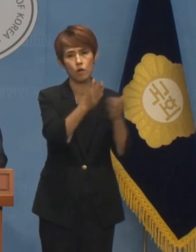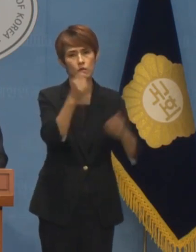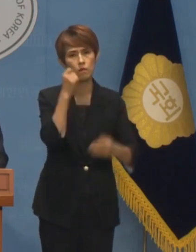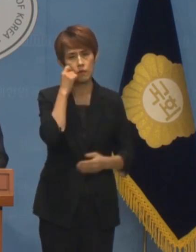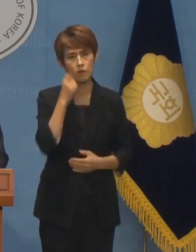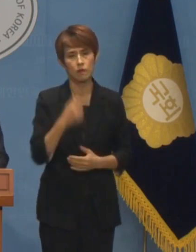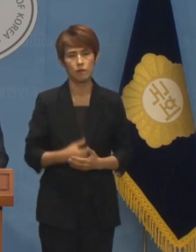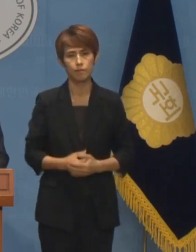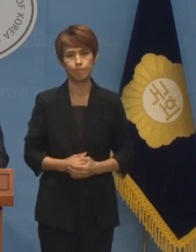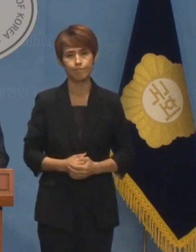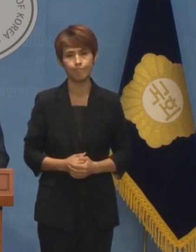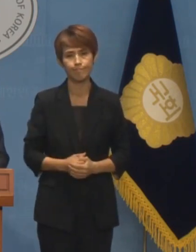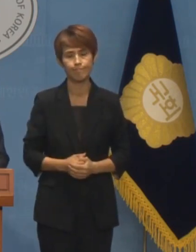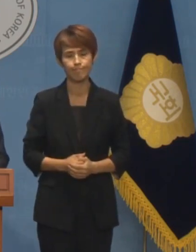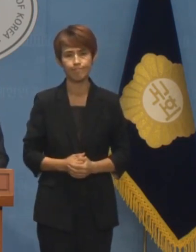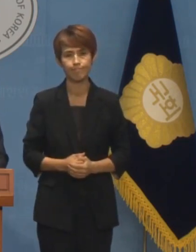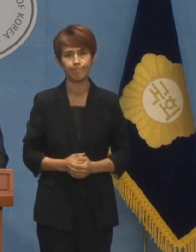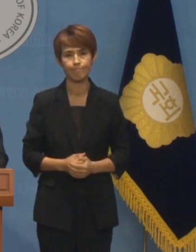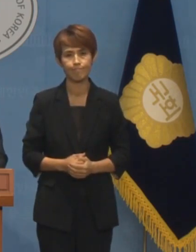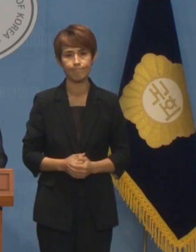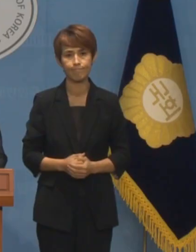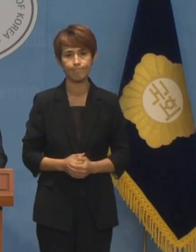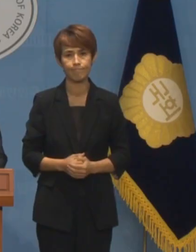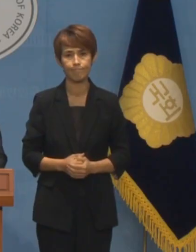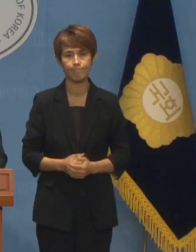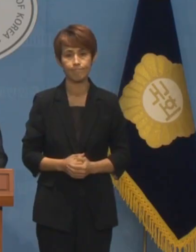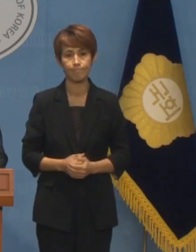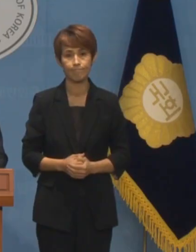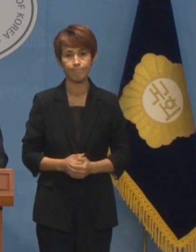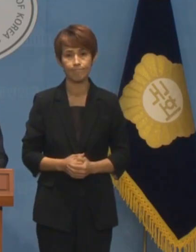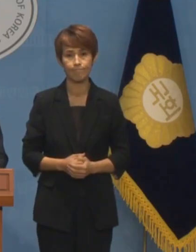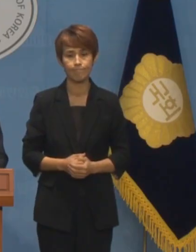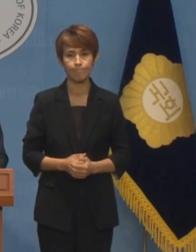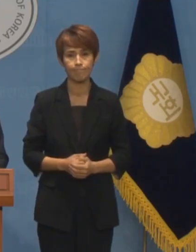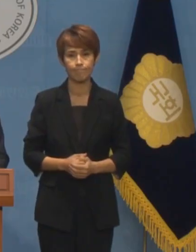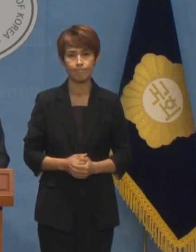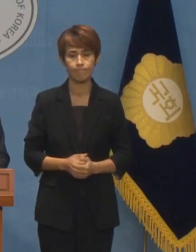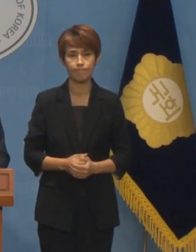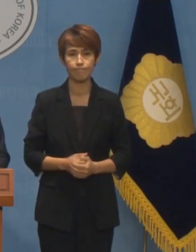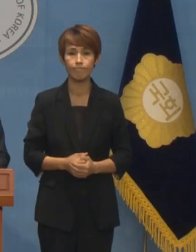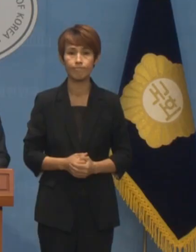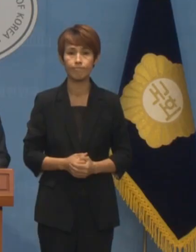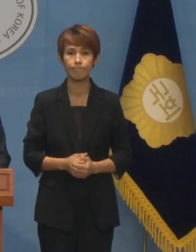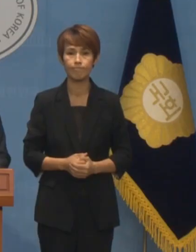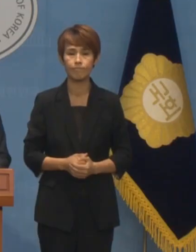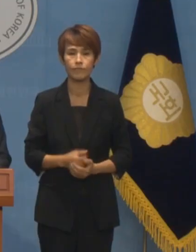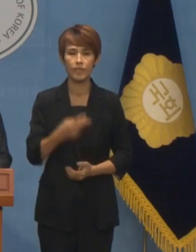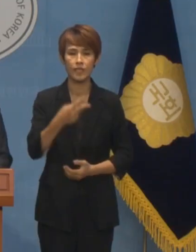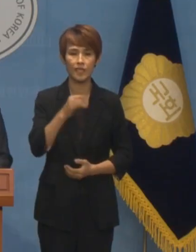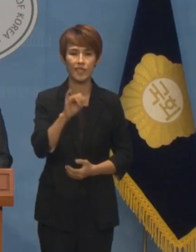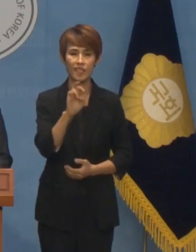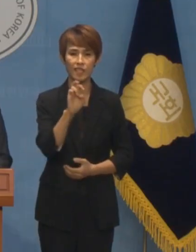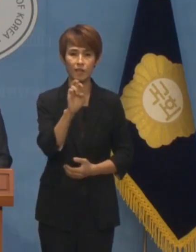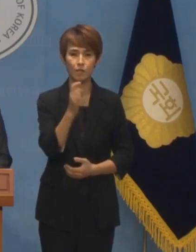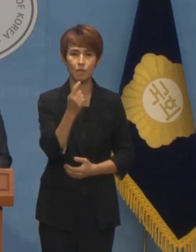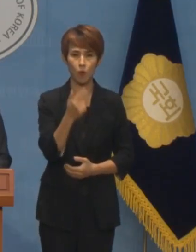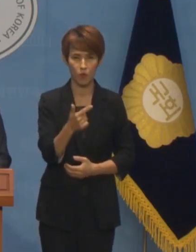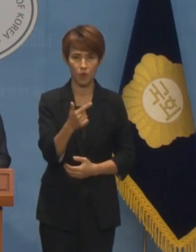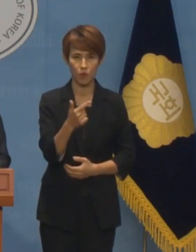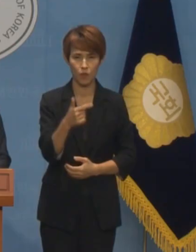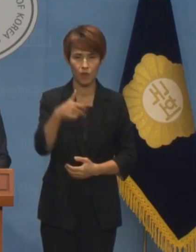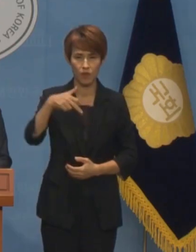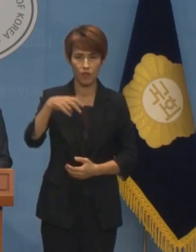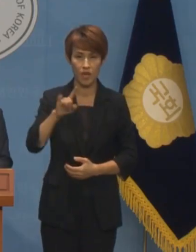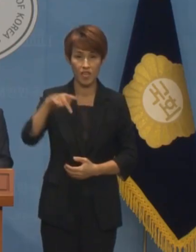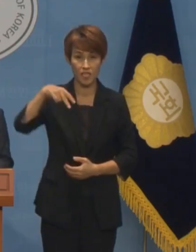드리고, 그리고 제가 현안 질의 때 제기했던 부분이 있는데요. 티몬 캐시와 관련해서